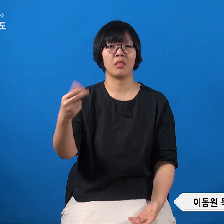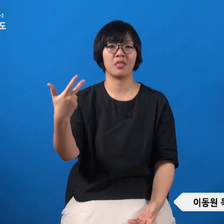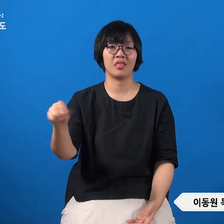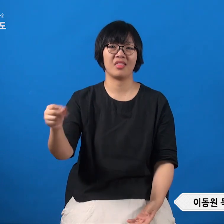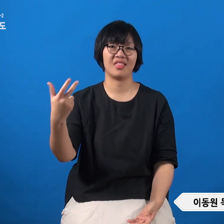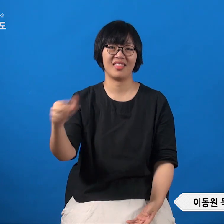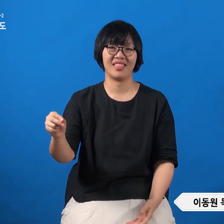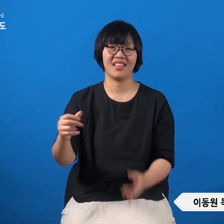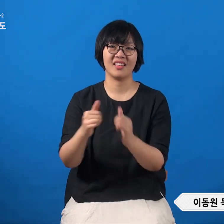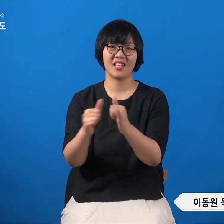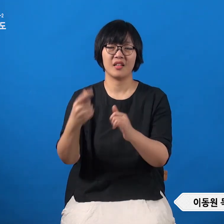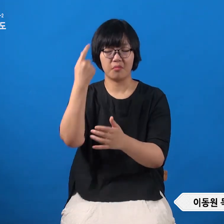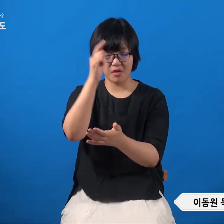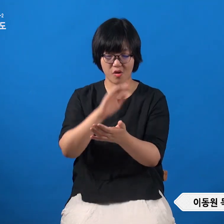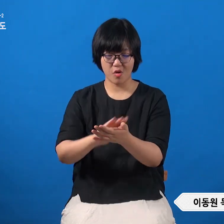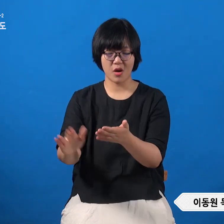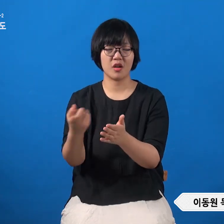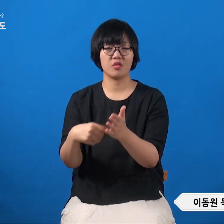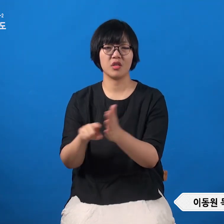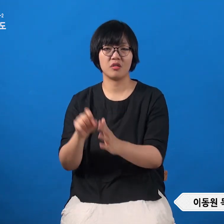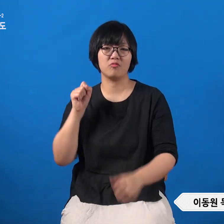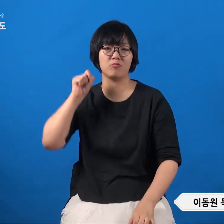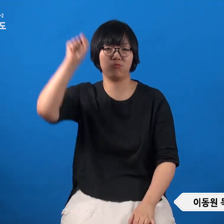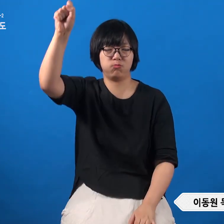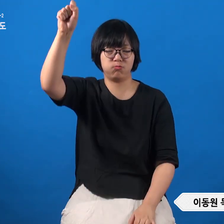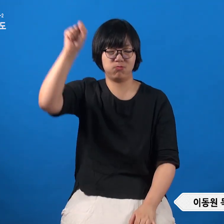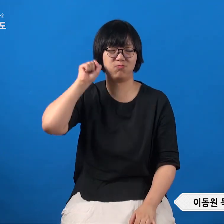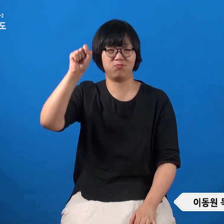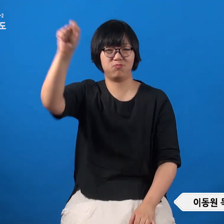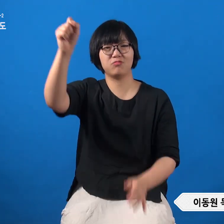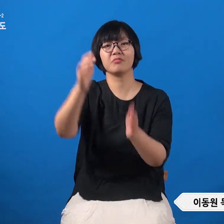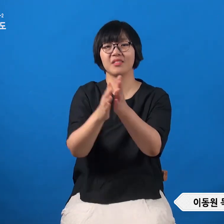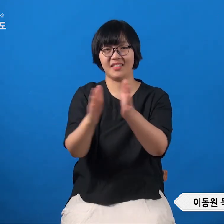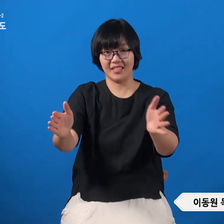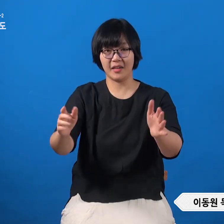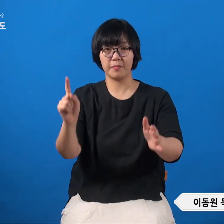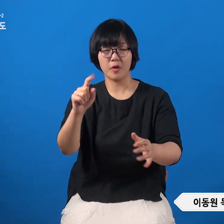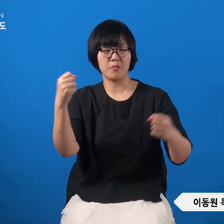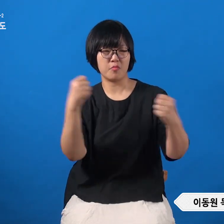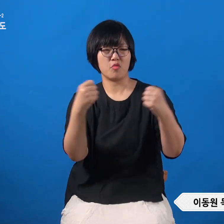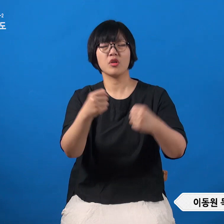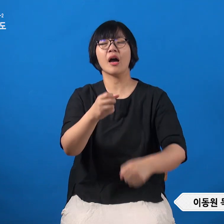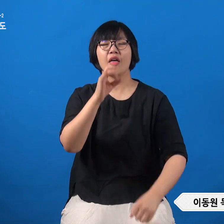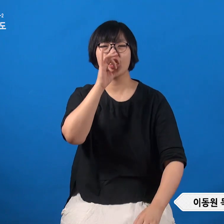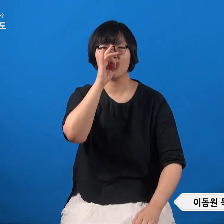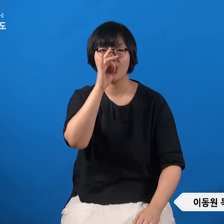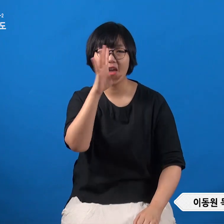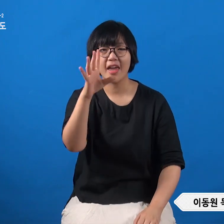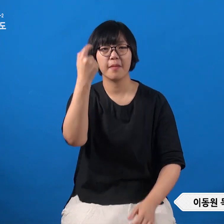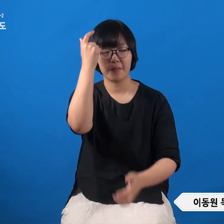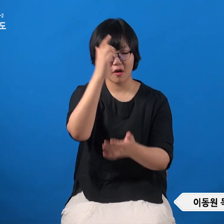평화 시위가 벌어졌어요. 그들은 비폭력과 평화 통일을 외쳤습니다.